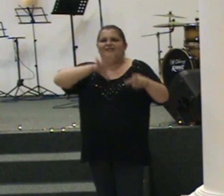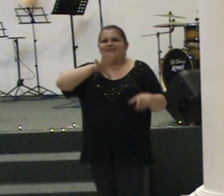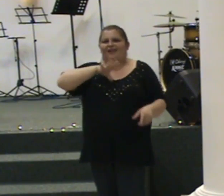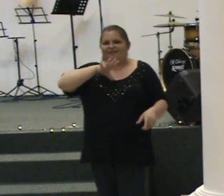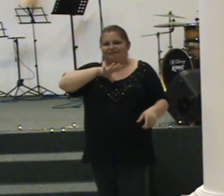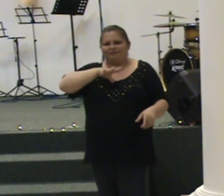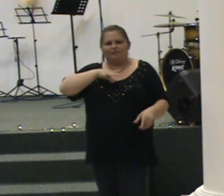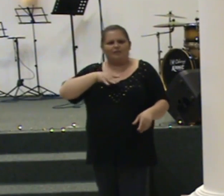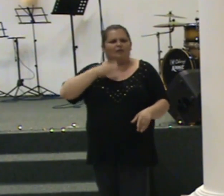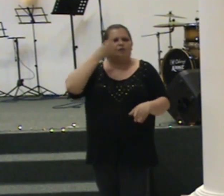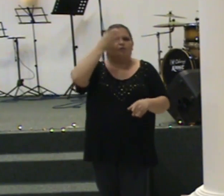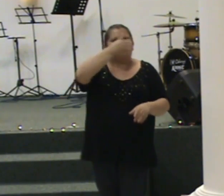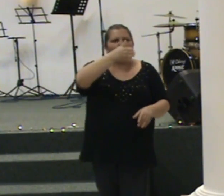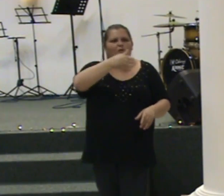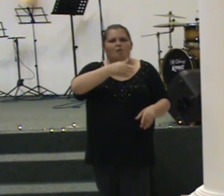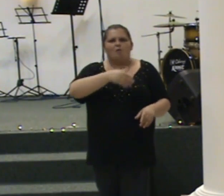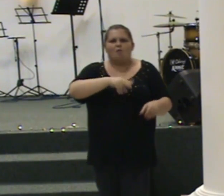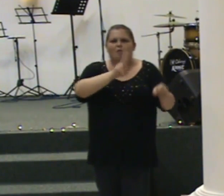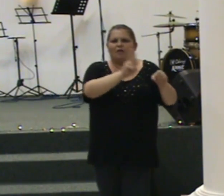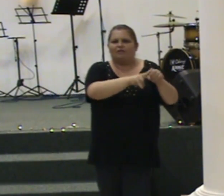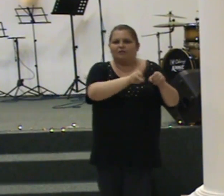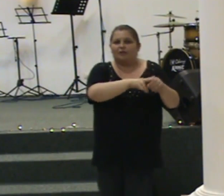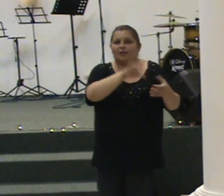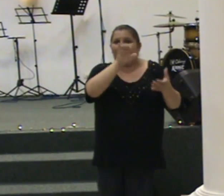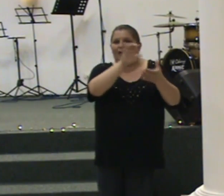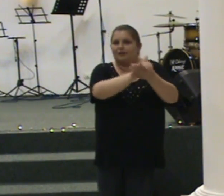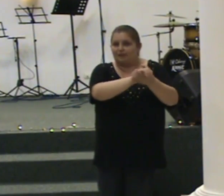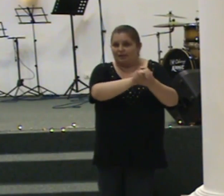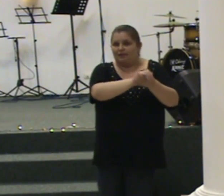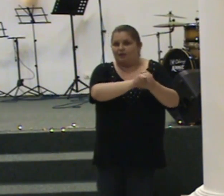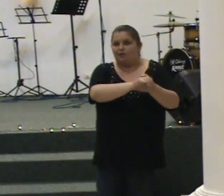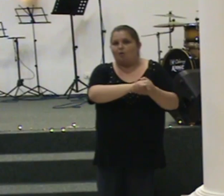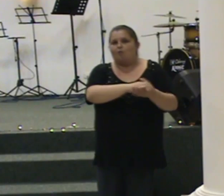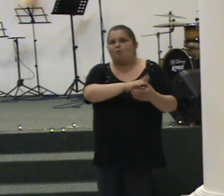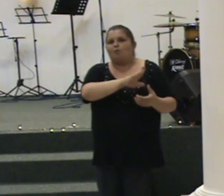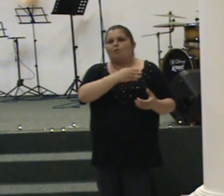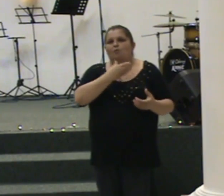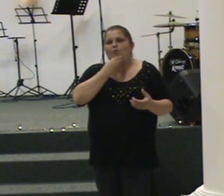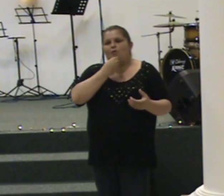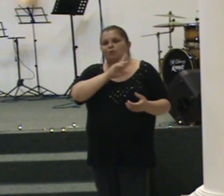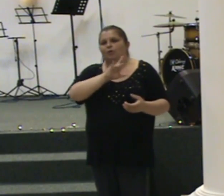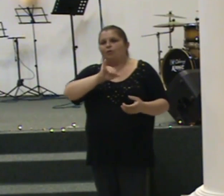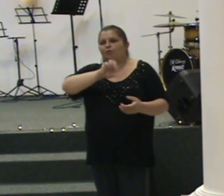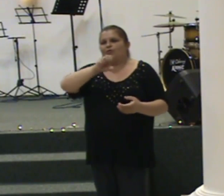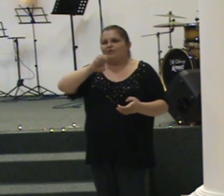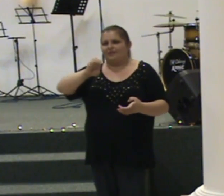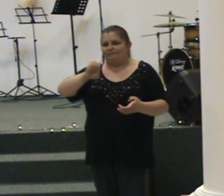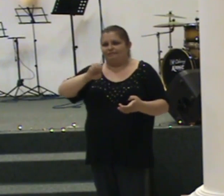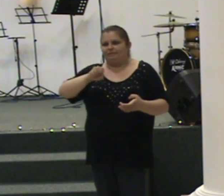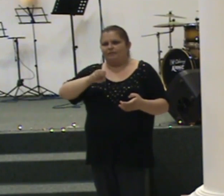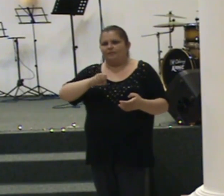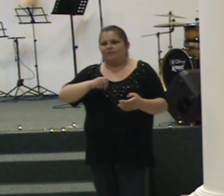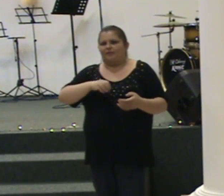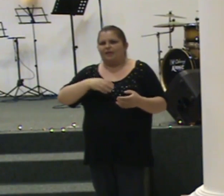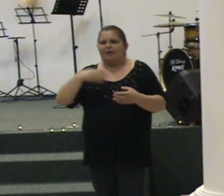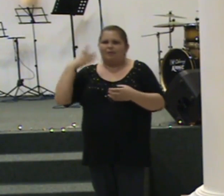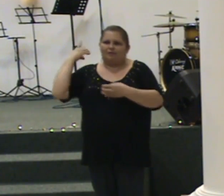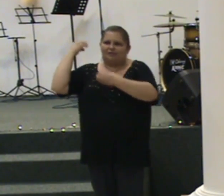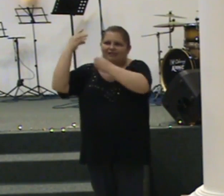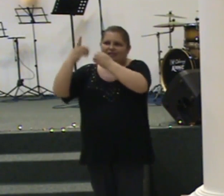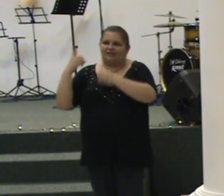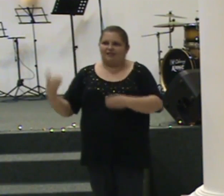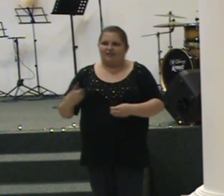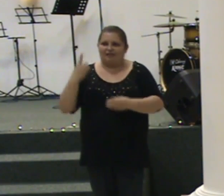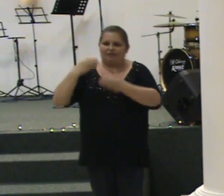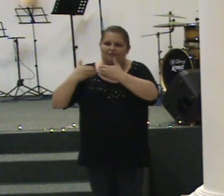Ele foi enviado a uma virgem comprometida a casar-se com um homem chamado José, da descendência de Davi.